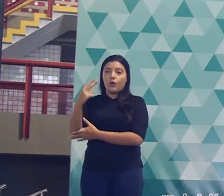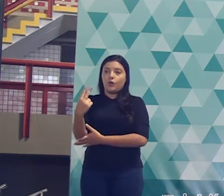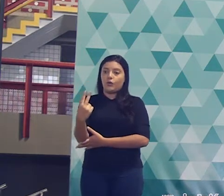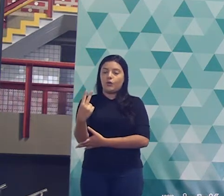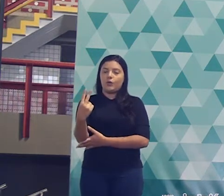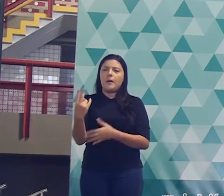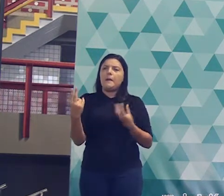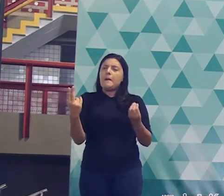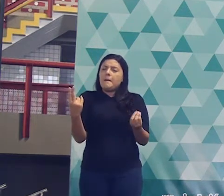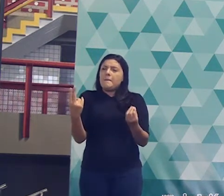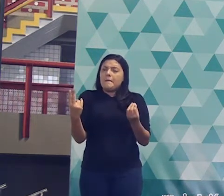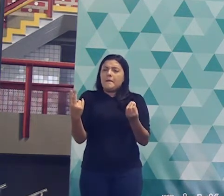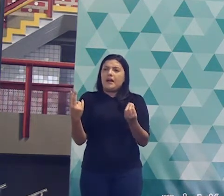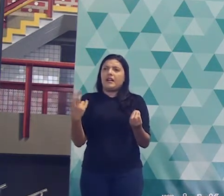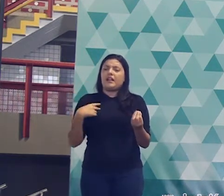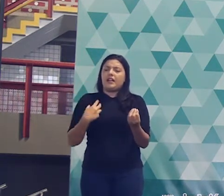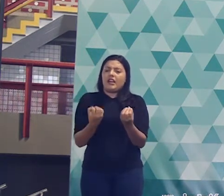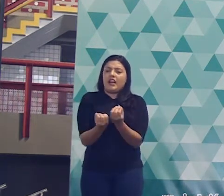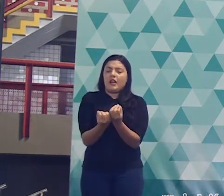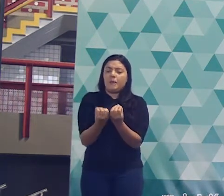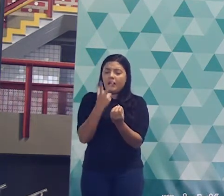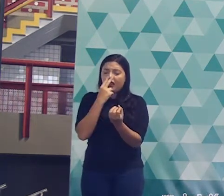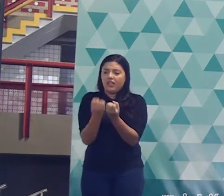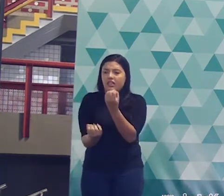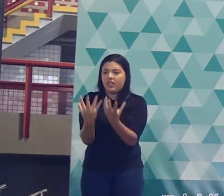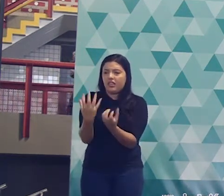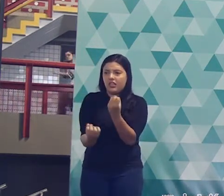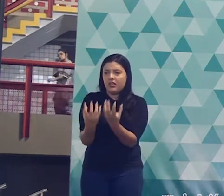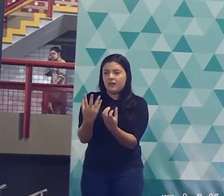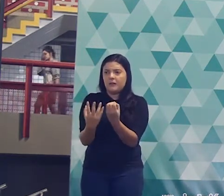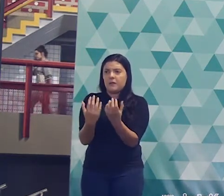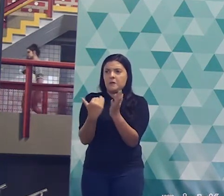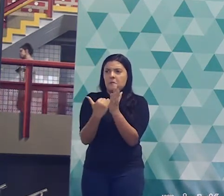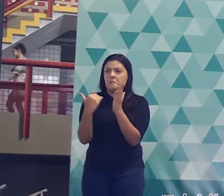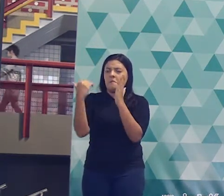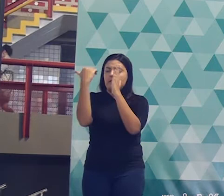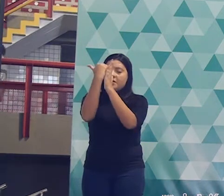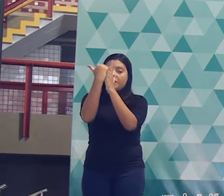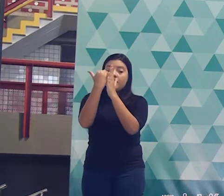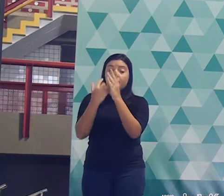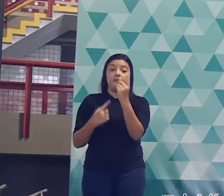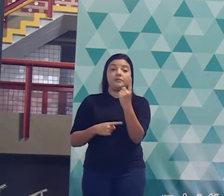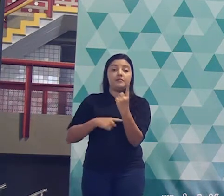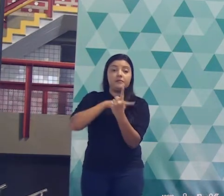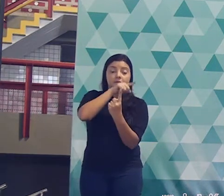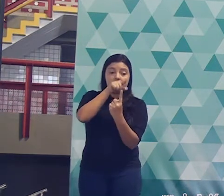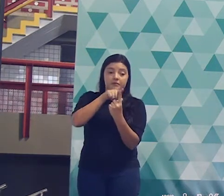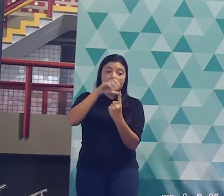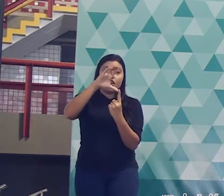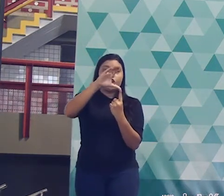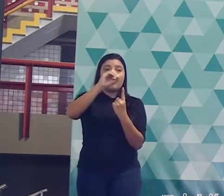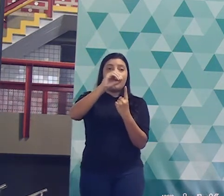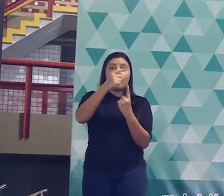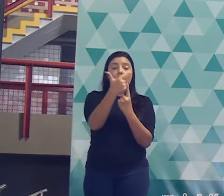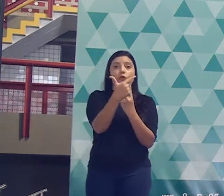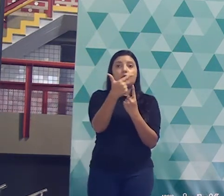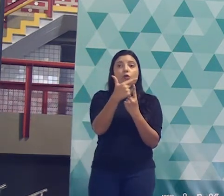queimar carvão em grandes quantidades? Por dois motivos. O CO2 é um gás